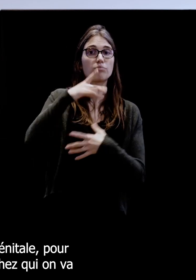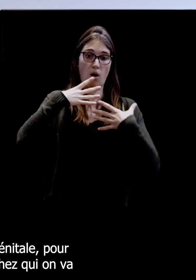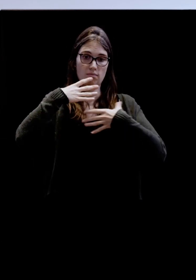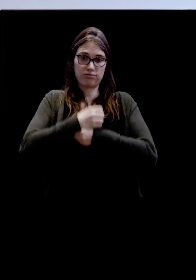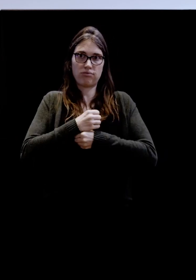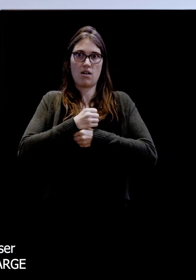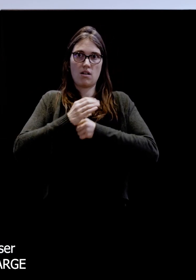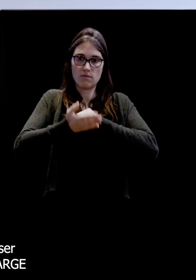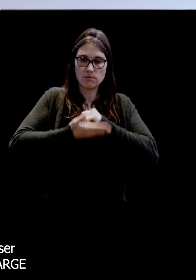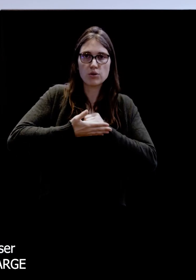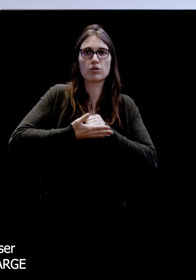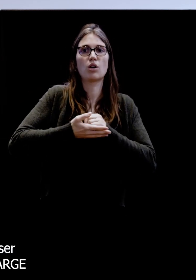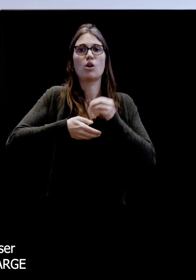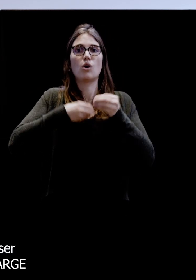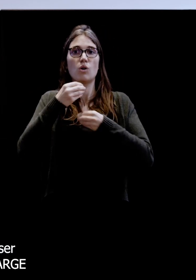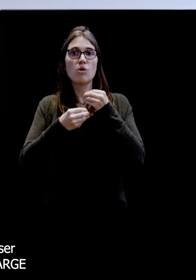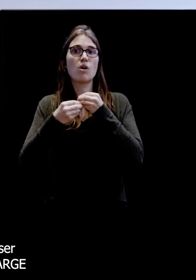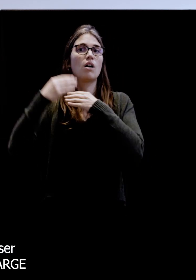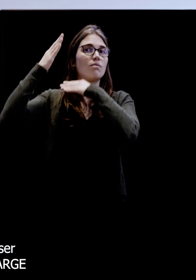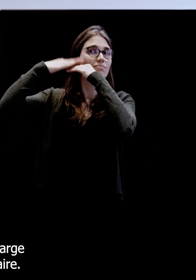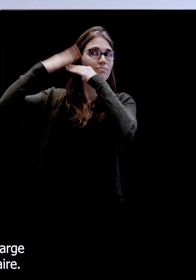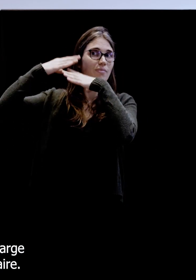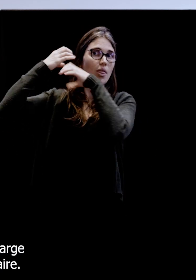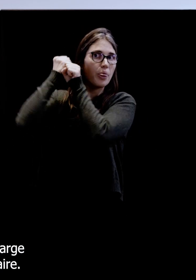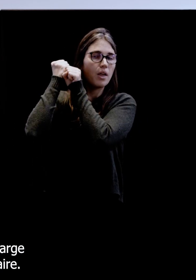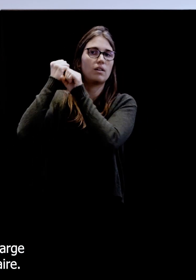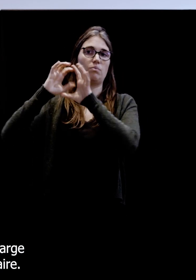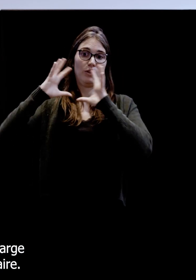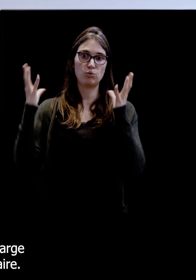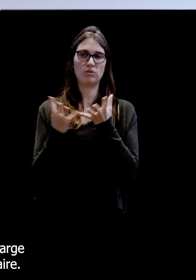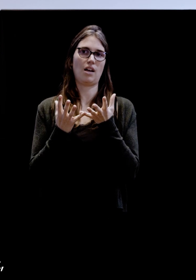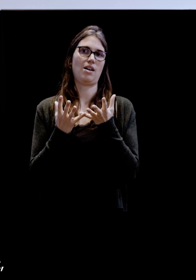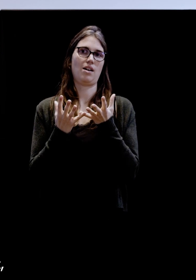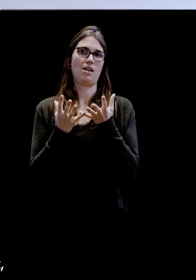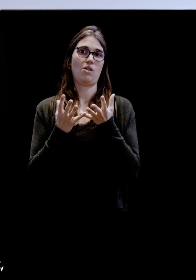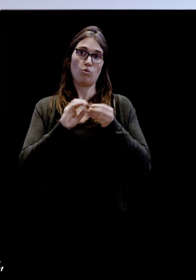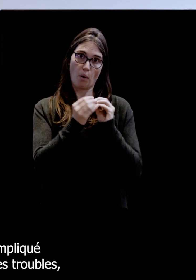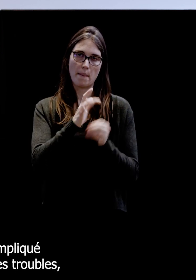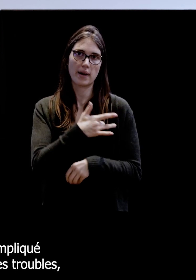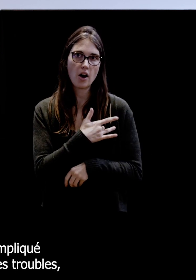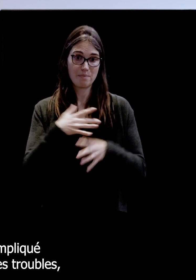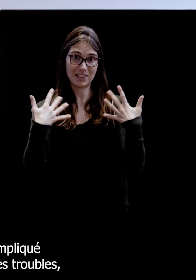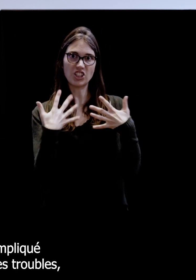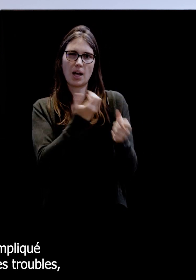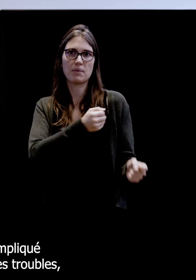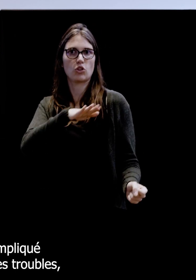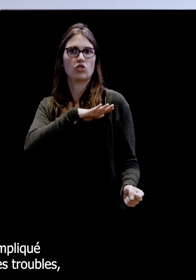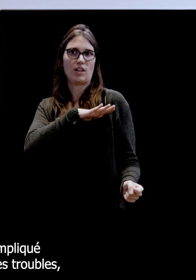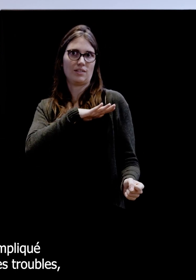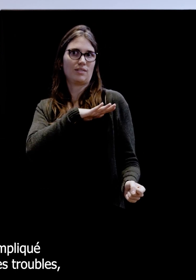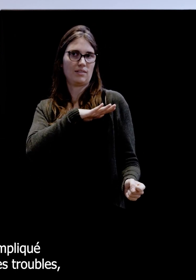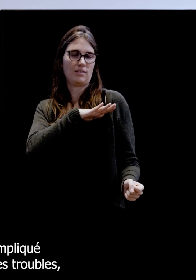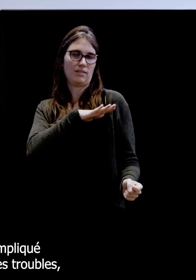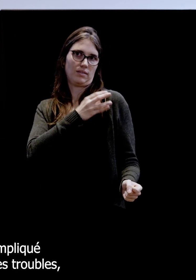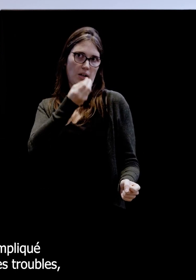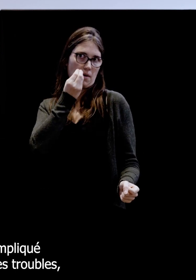qui on va ultérieurement poser le diagnostic de charge, sont déjà pris en charge sur le plan alimentaire. Donc finalement, c'est pas le plus